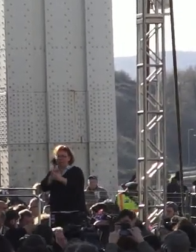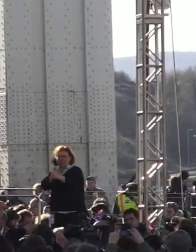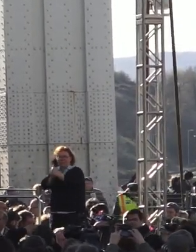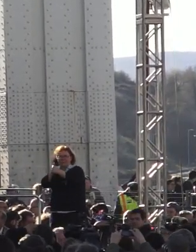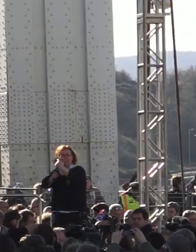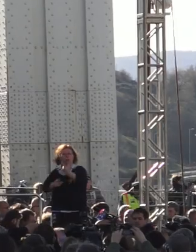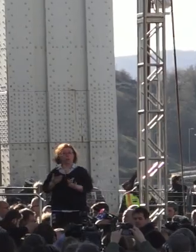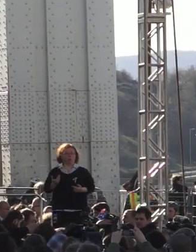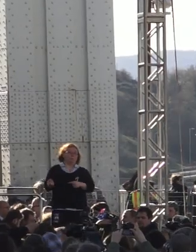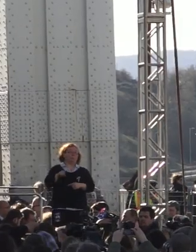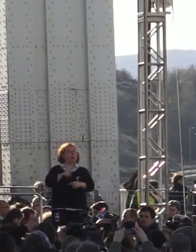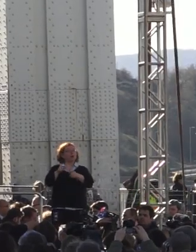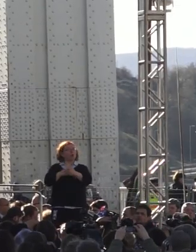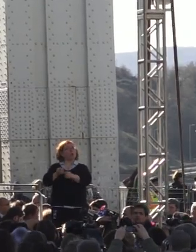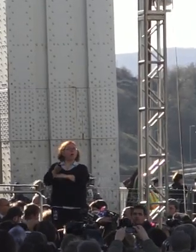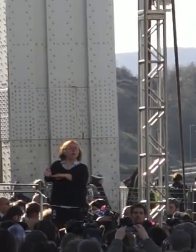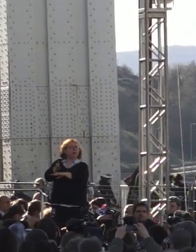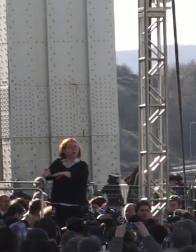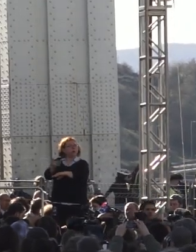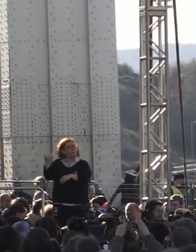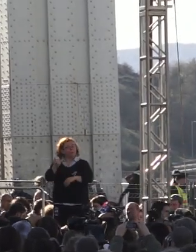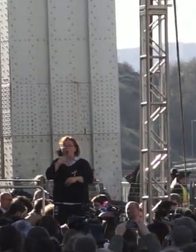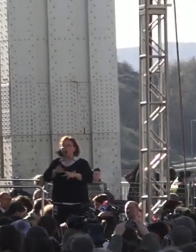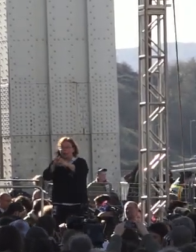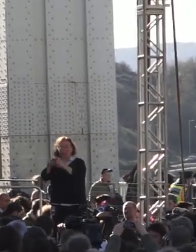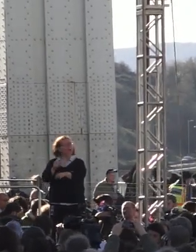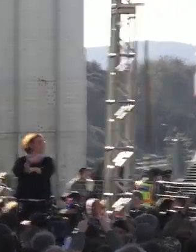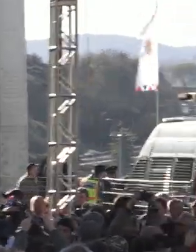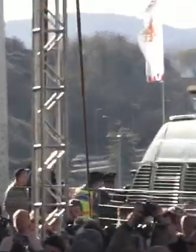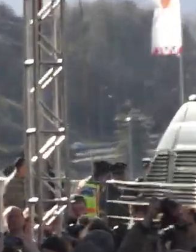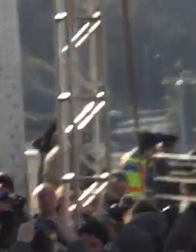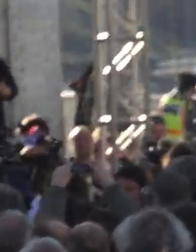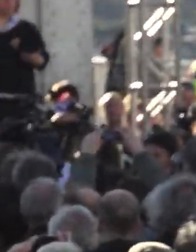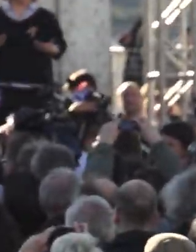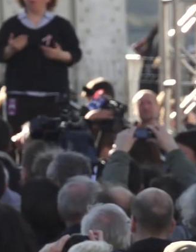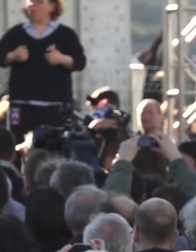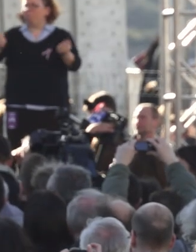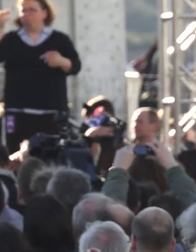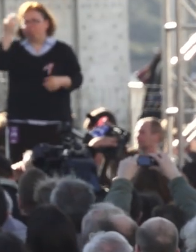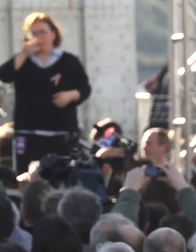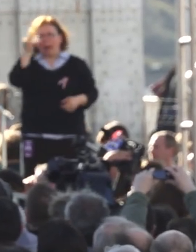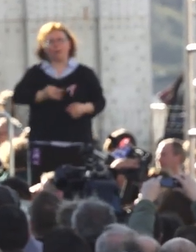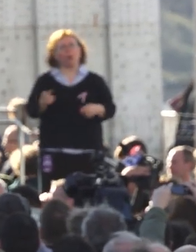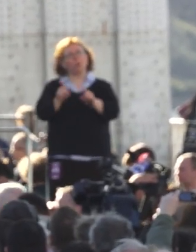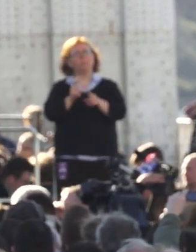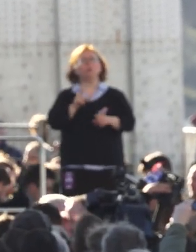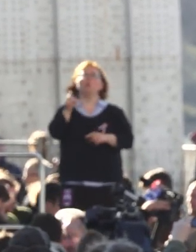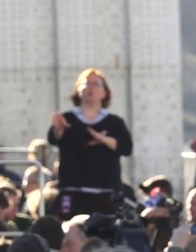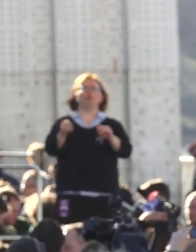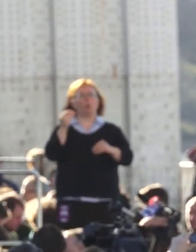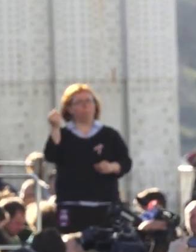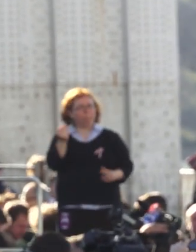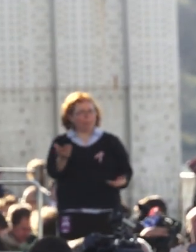akkor nem törődik a más dolgával, ha segíteni kéne. Nagyobb bánat nincsen, mint ha túl sok a